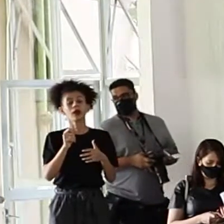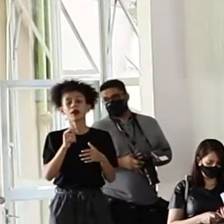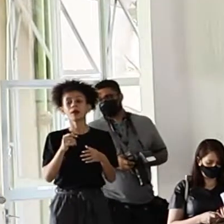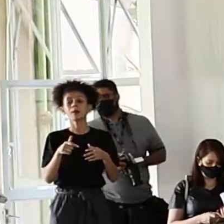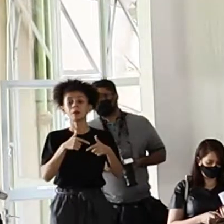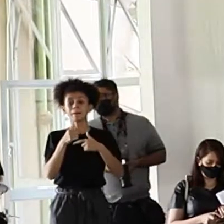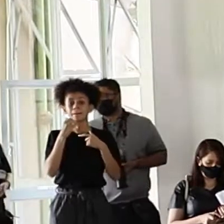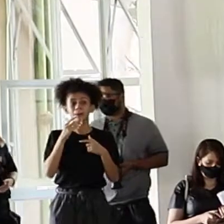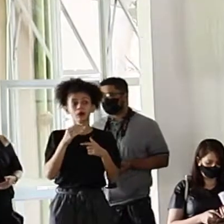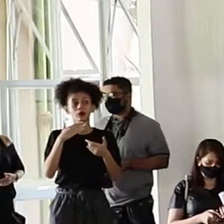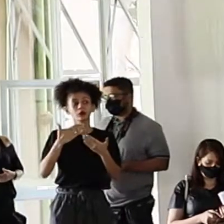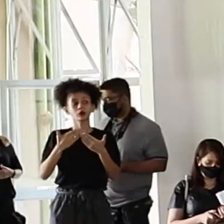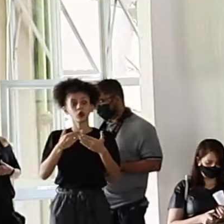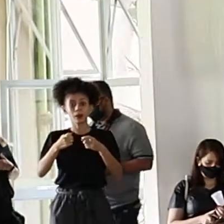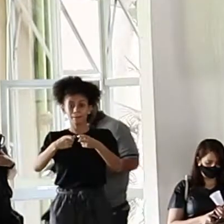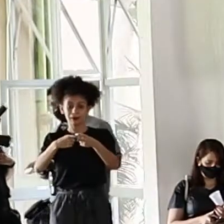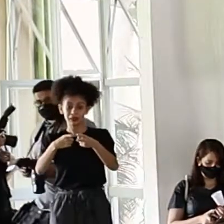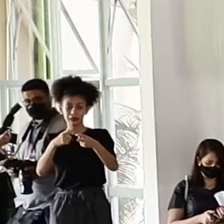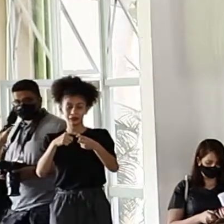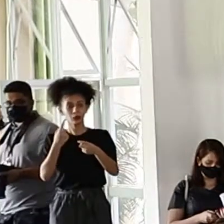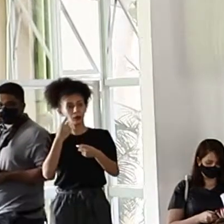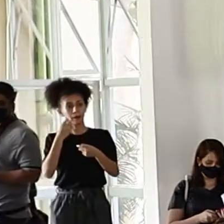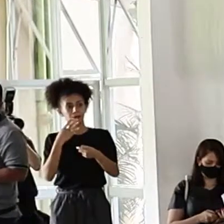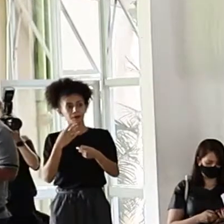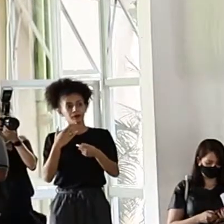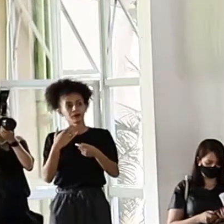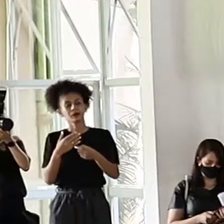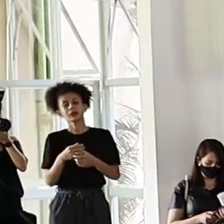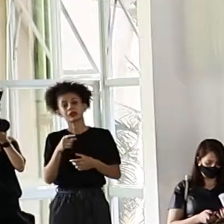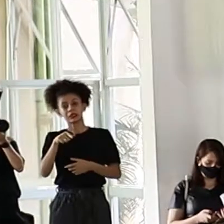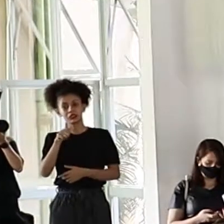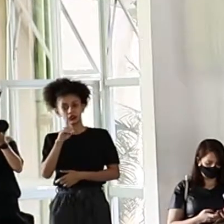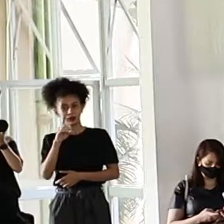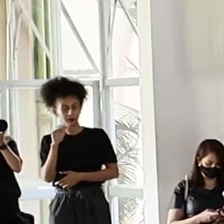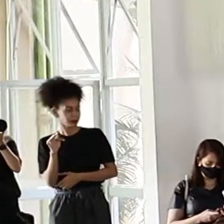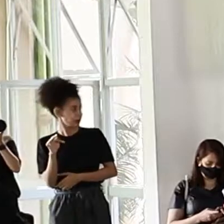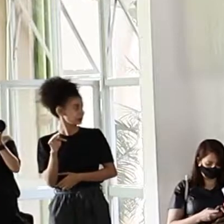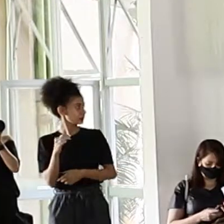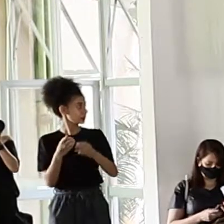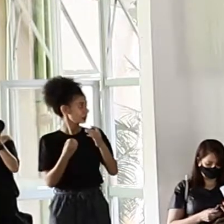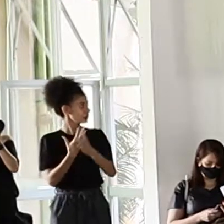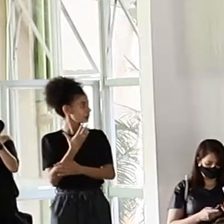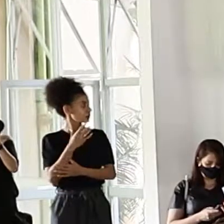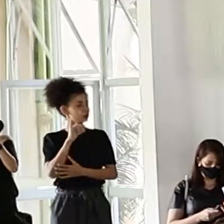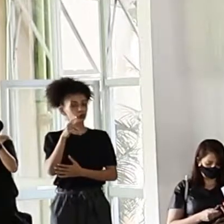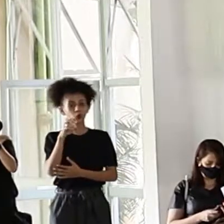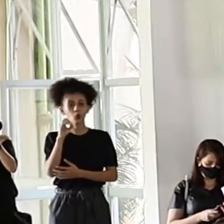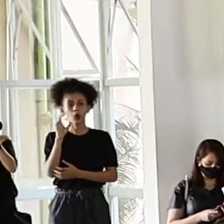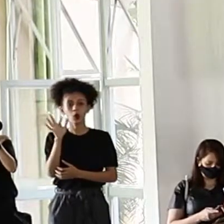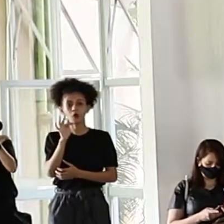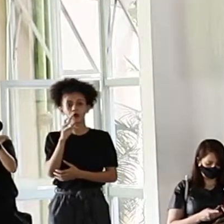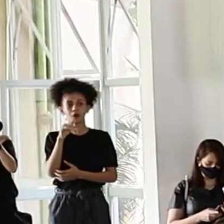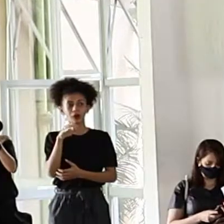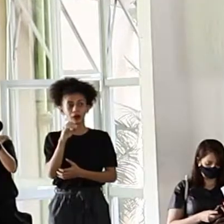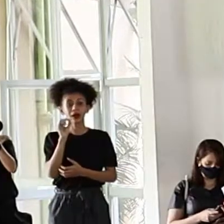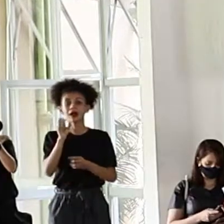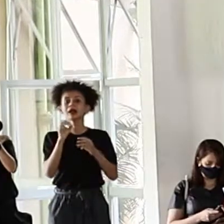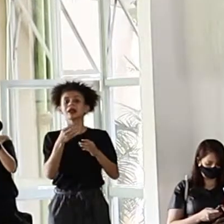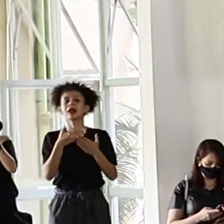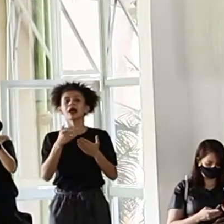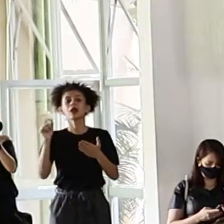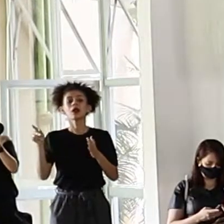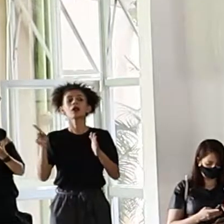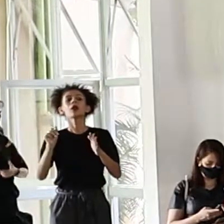Enfermagem do GDF e foi criado por Joe frango quem dá aula lá são os médicos e enfermeiros né da